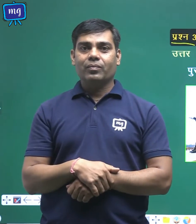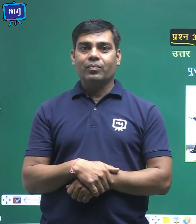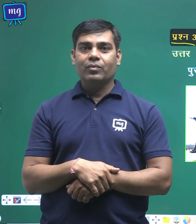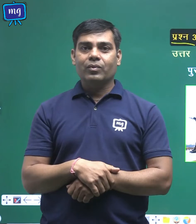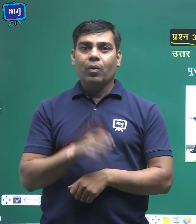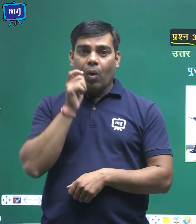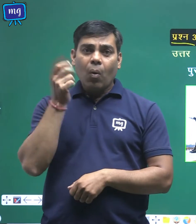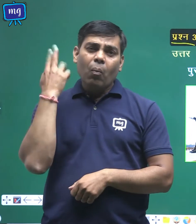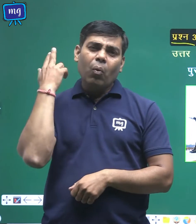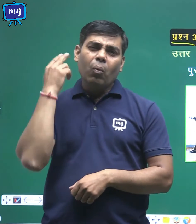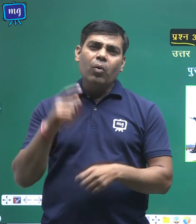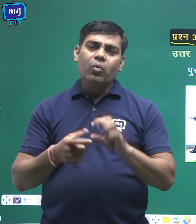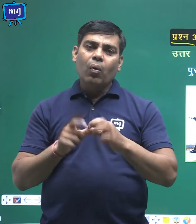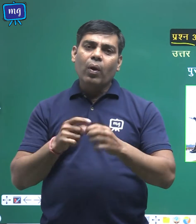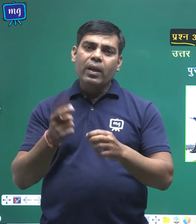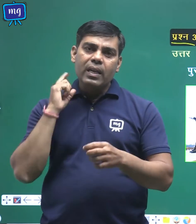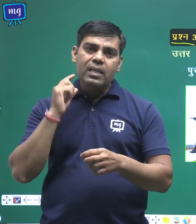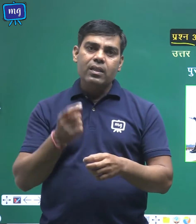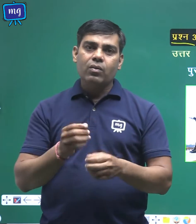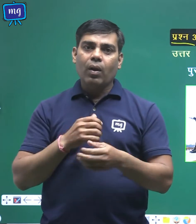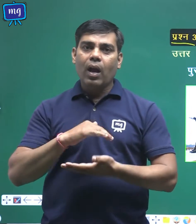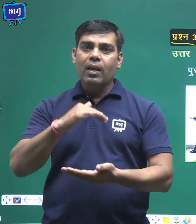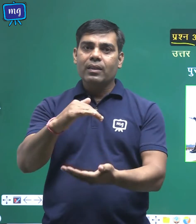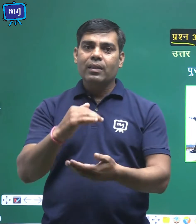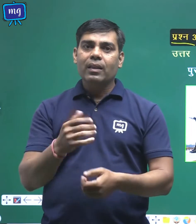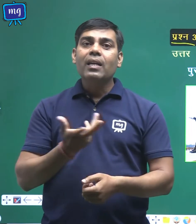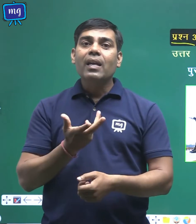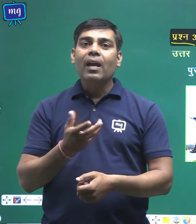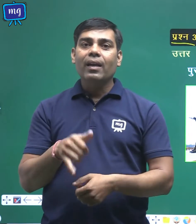की सौगात क्या है?